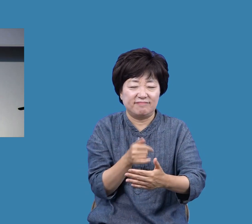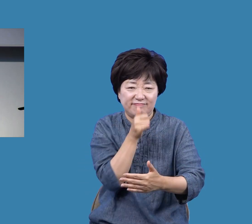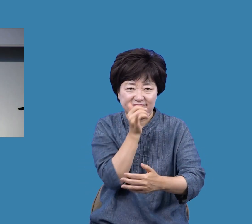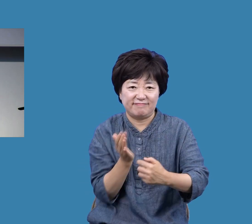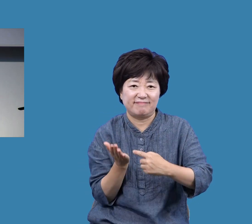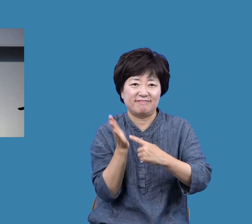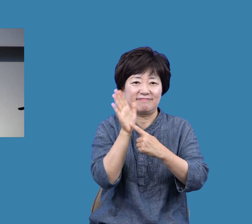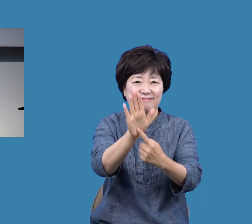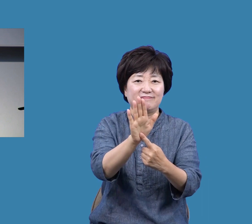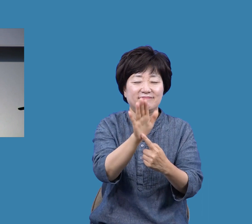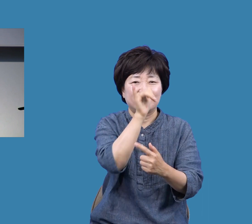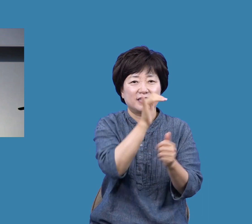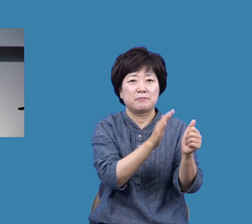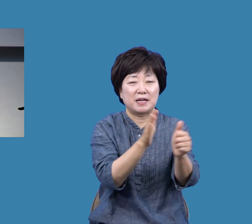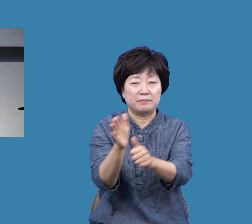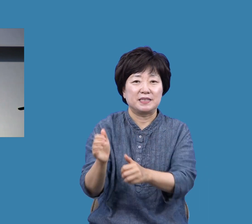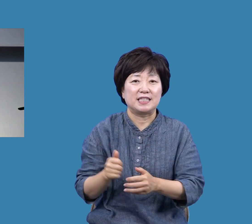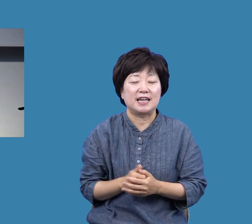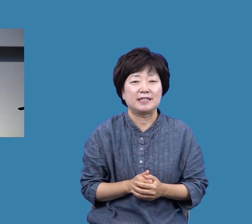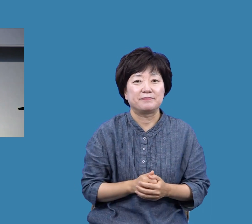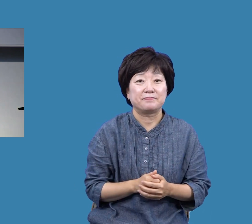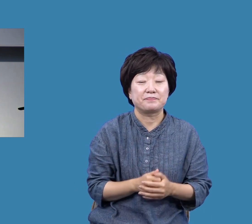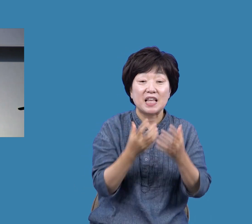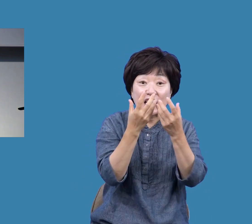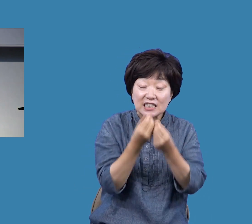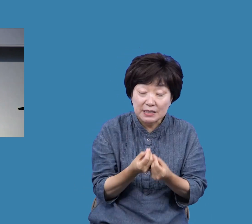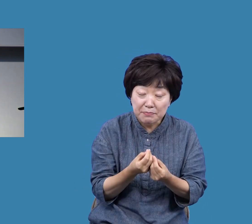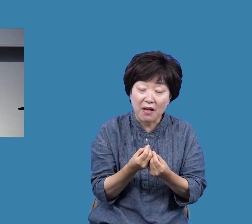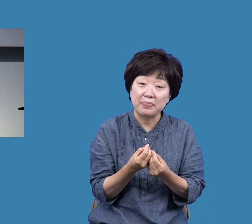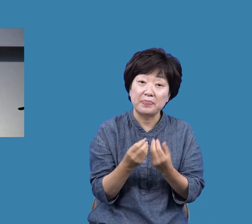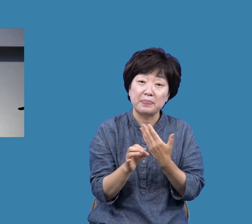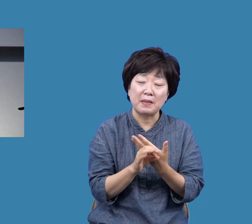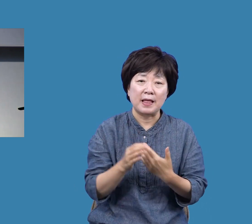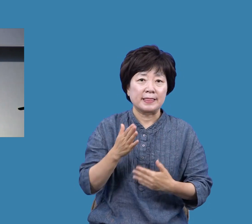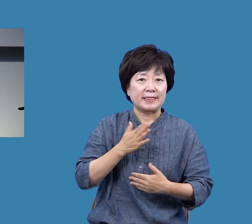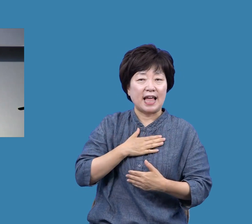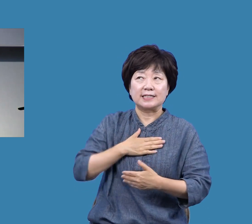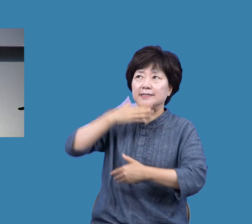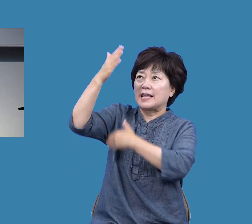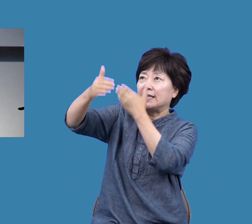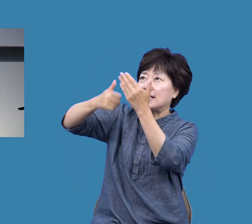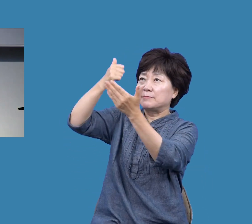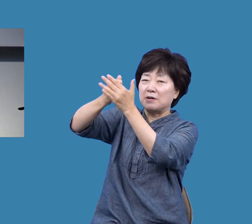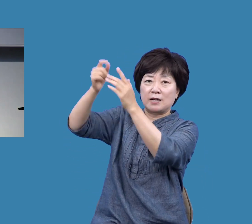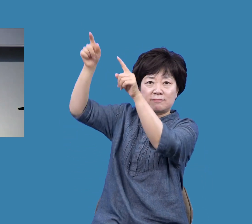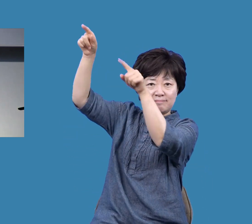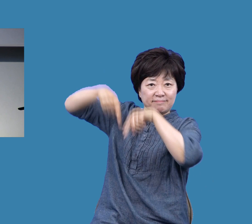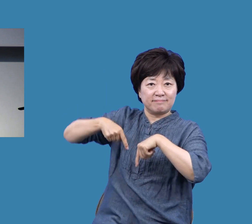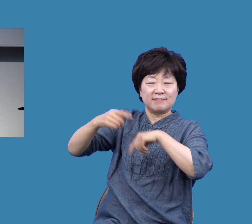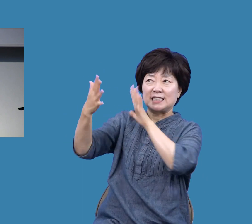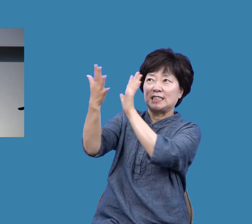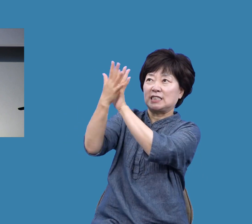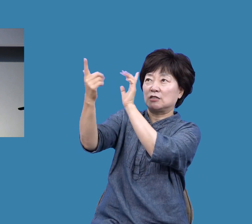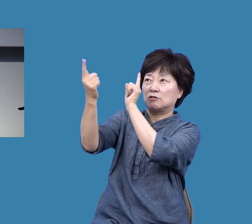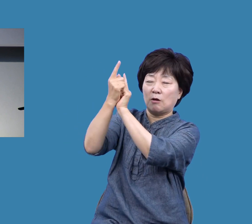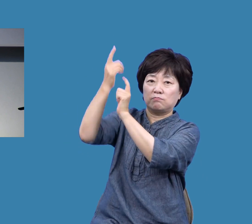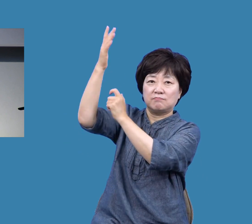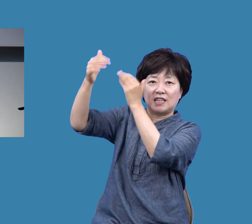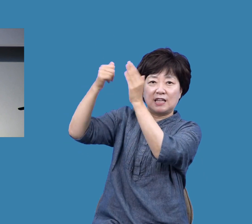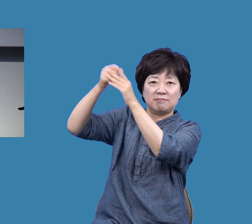그래서 뭐 이런 거, 나는 하나님하고만 직접 뭐 직통할 거야, 뭐 이런